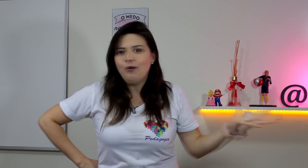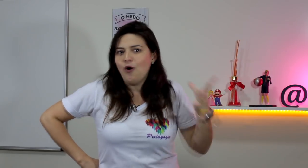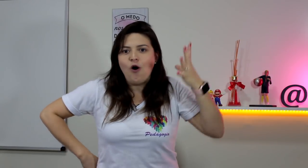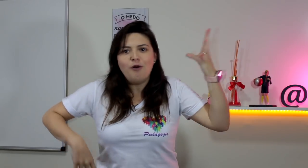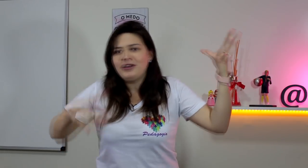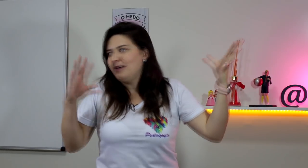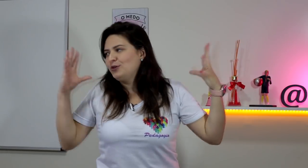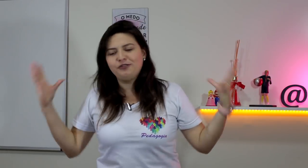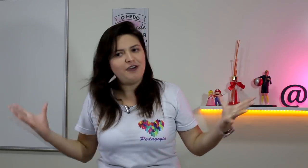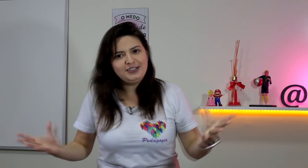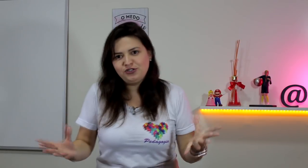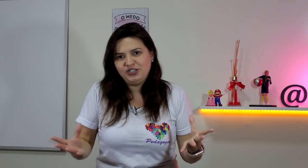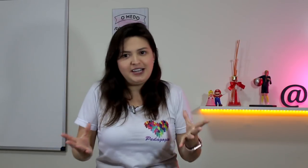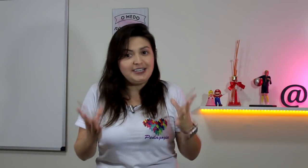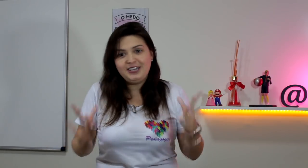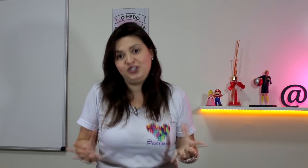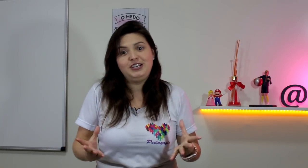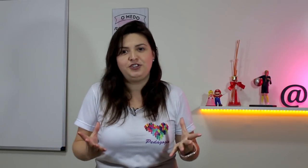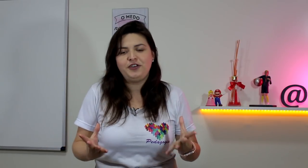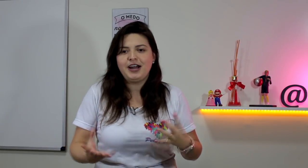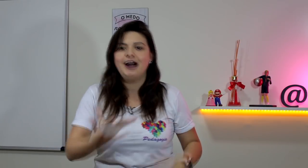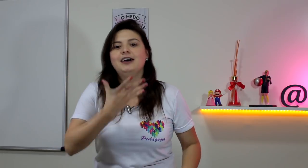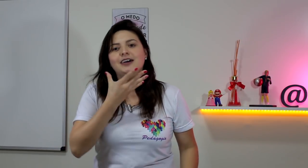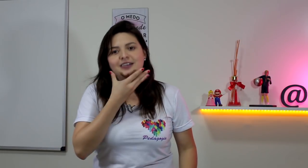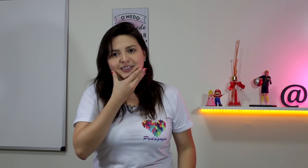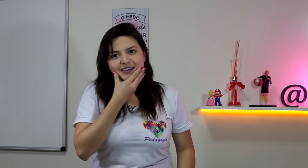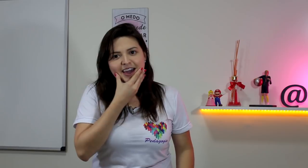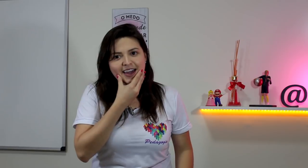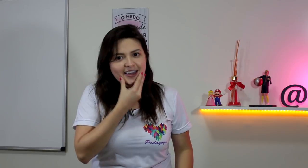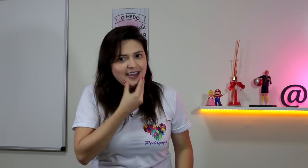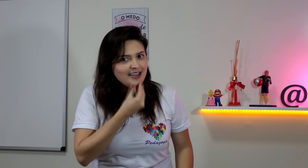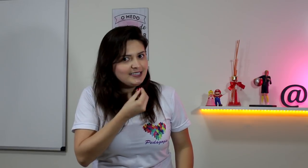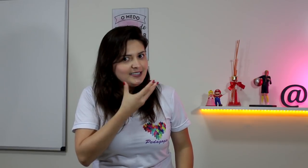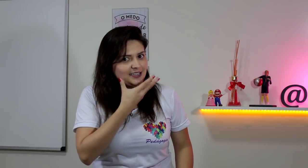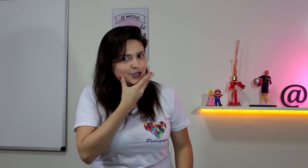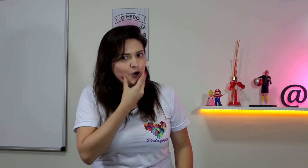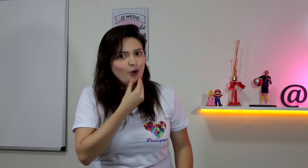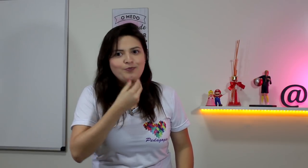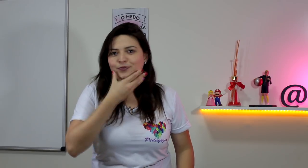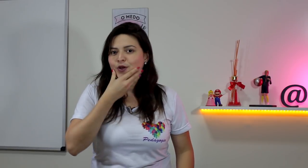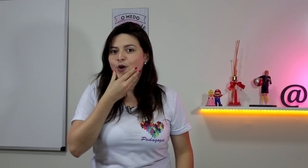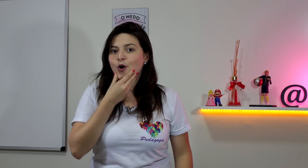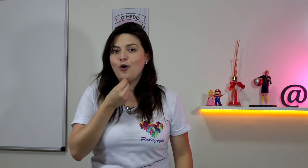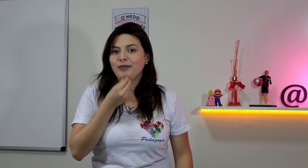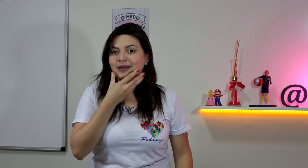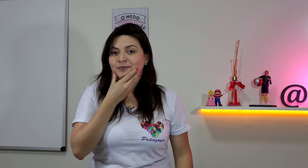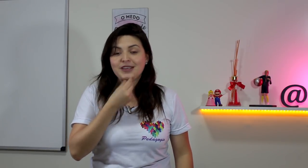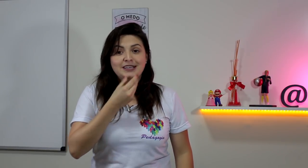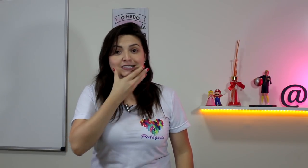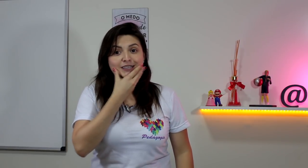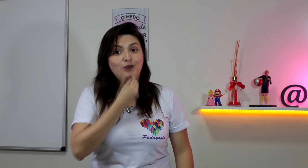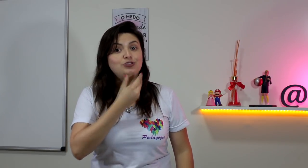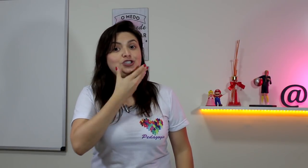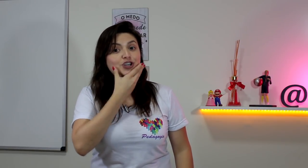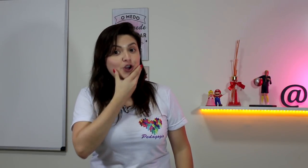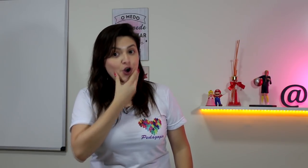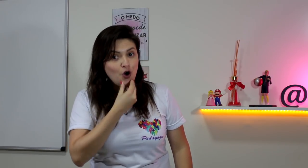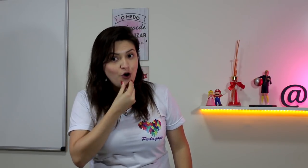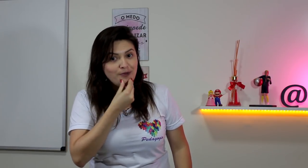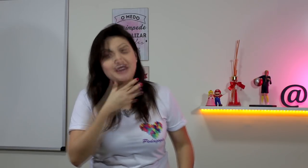ao homem, que é muito fácil de entender e de identificar, que é esse daqui, homem, sinal de homem.